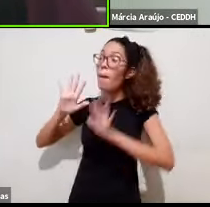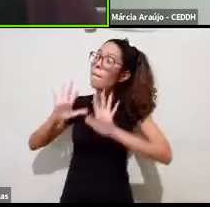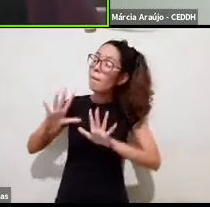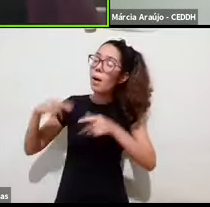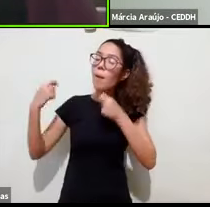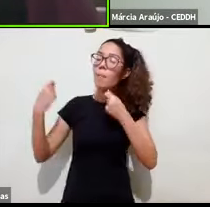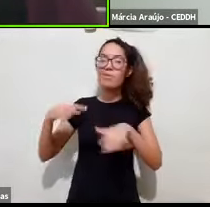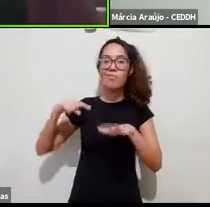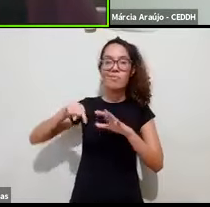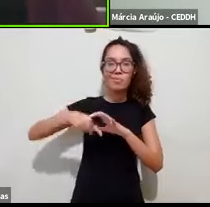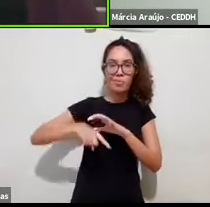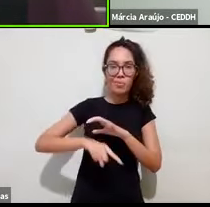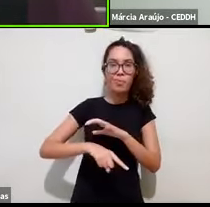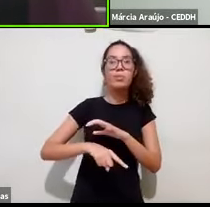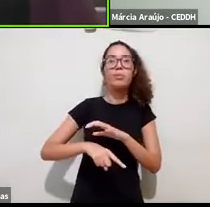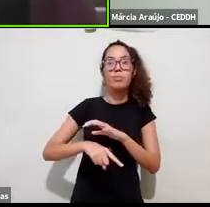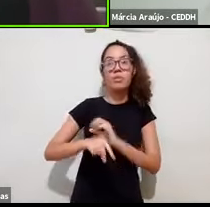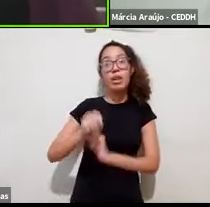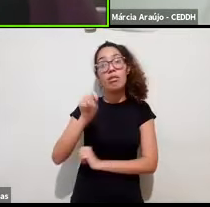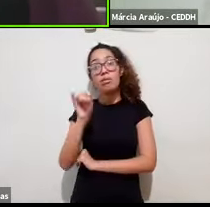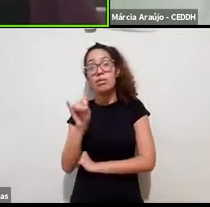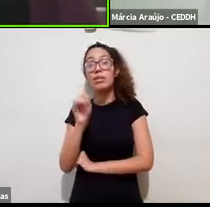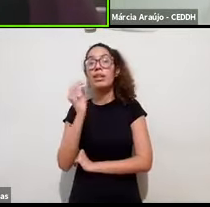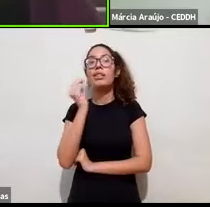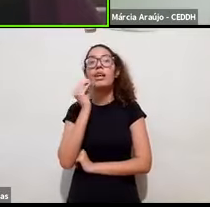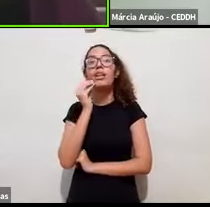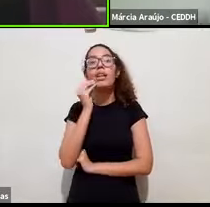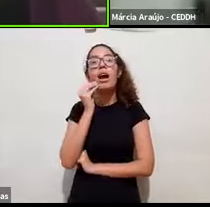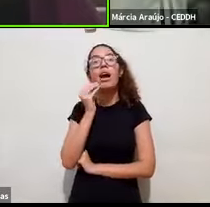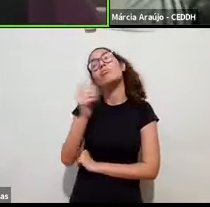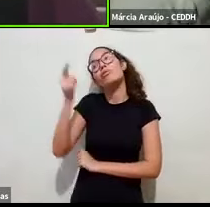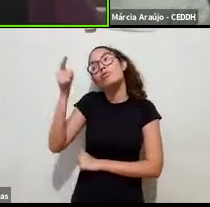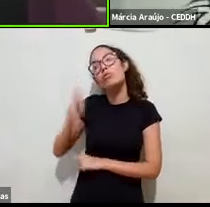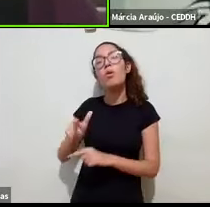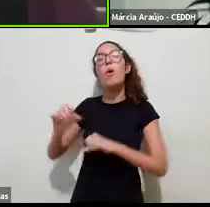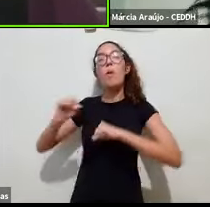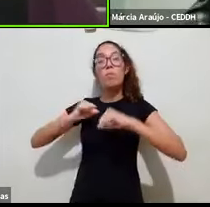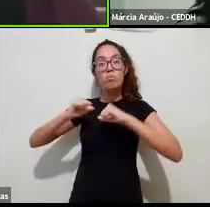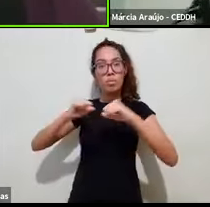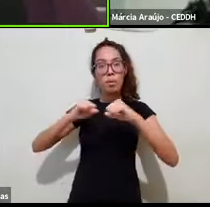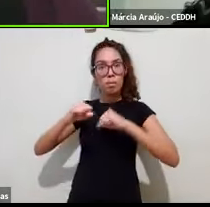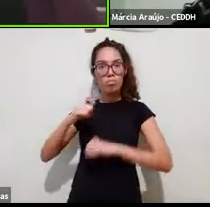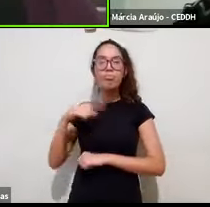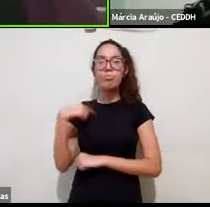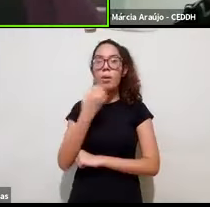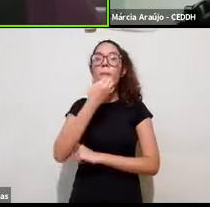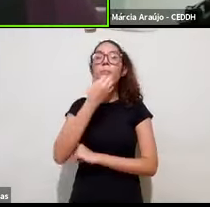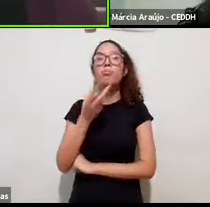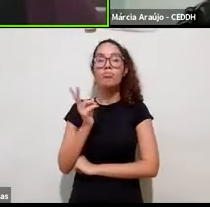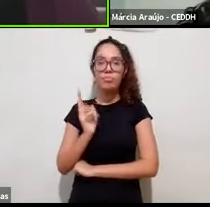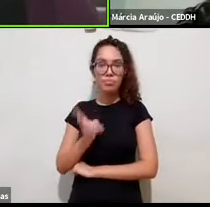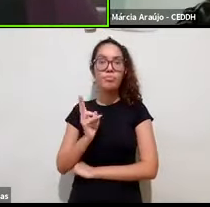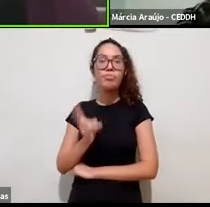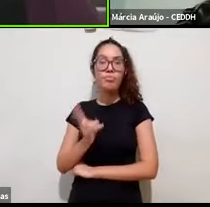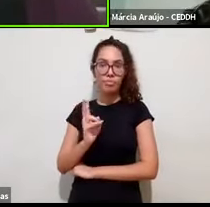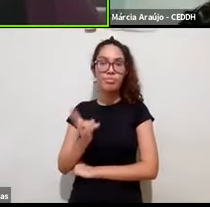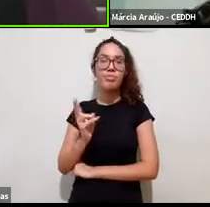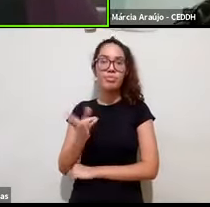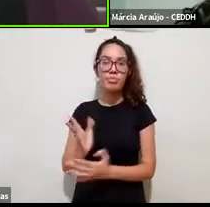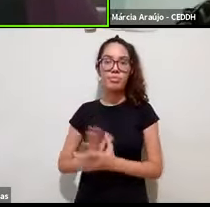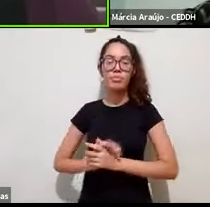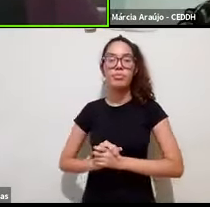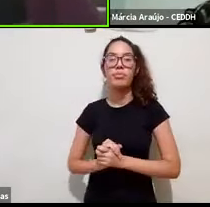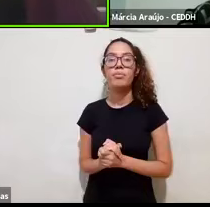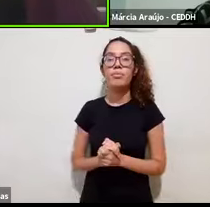o fórum tiver proposição de fazer outros momentos, a gente está aberto, enquanto setorial, para ir aprofundando essa construção. Só